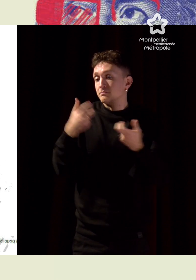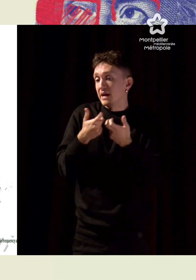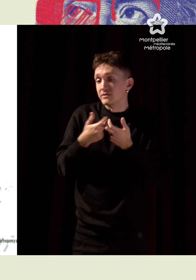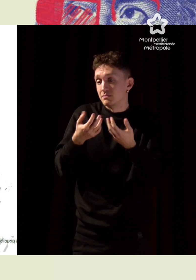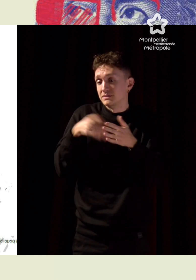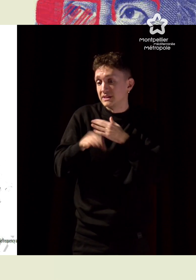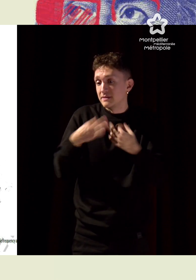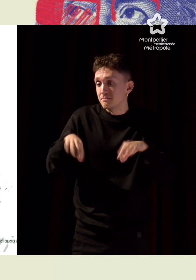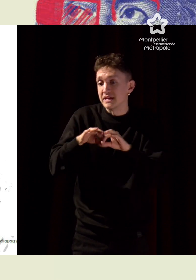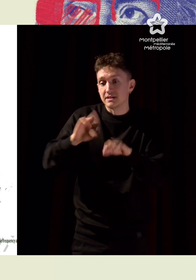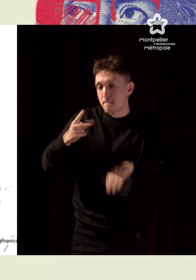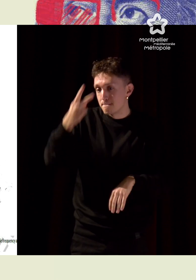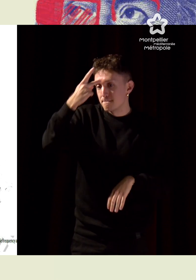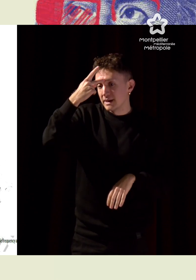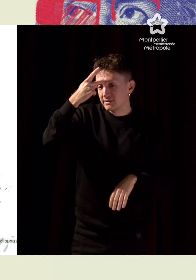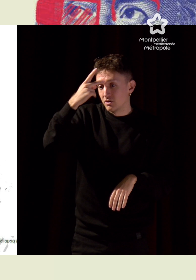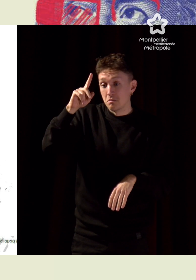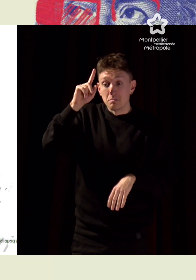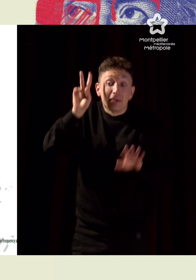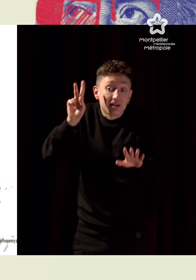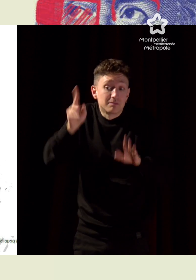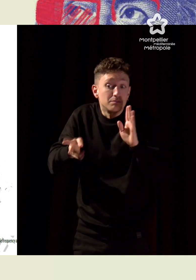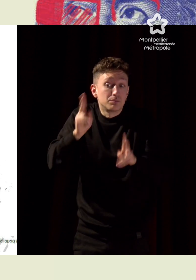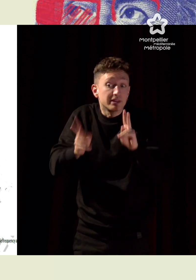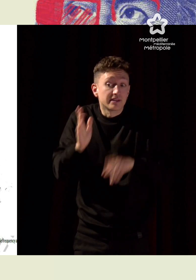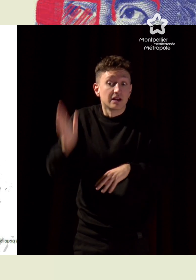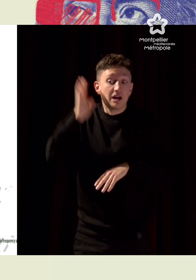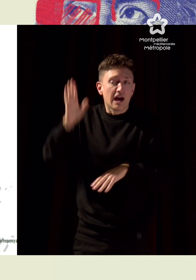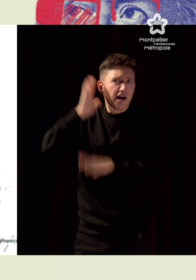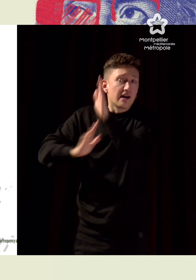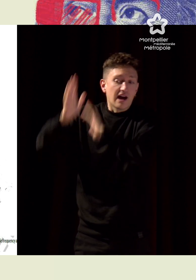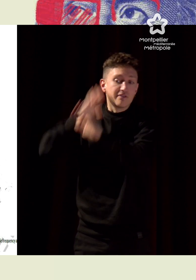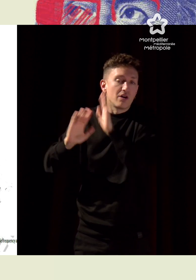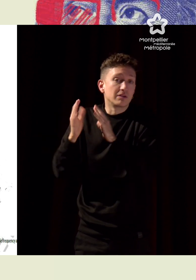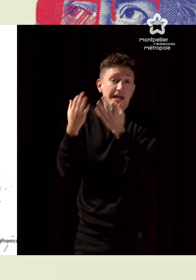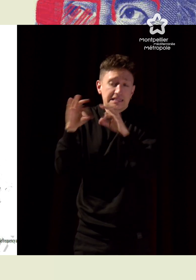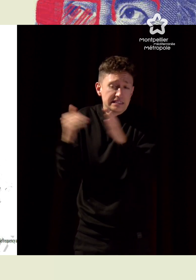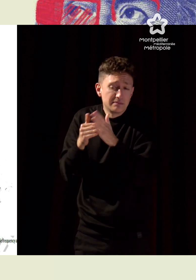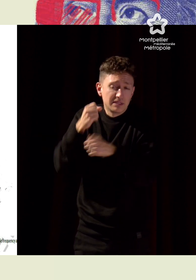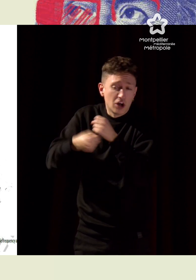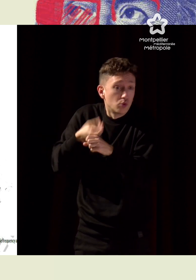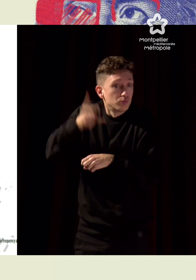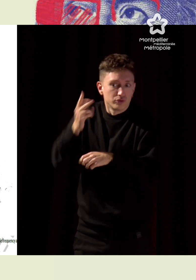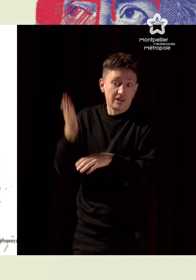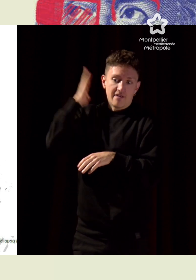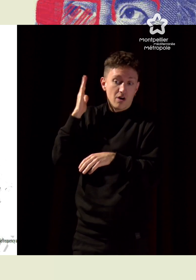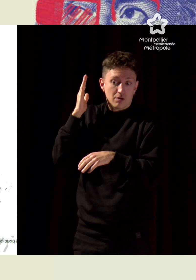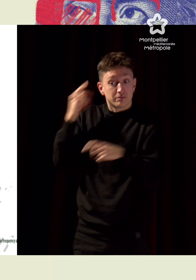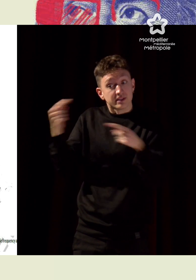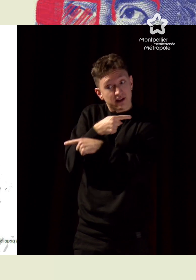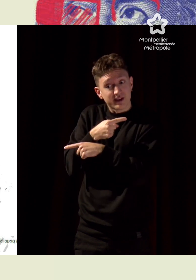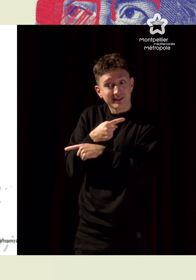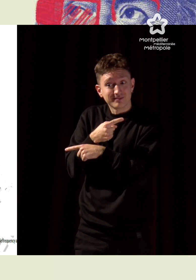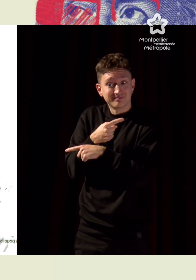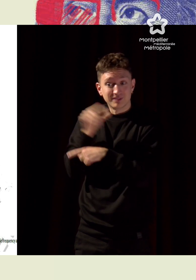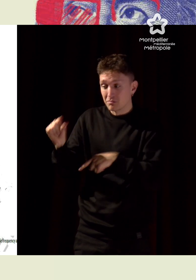résister à d'autres épidémies qui sont arrivées il y a quelques dizaines de milliers d'années. Voilà, et c'est pour ça qu'ils les